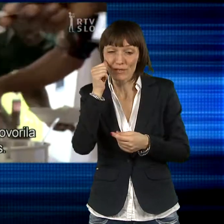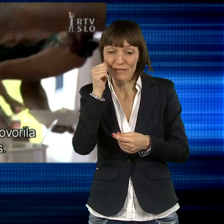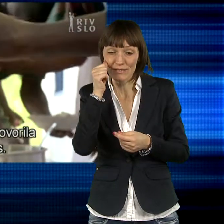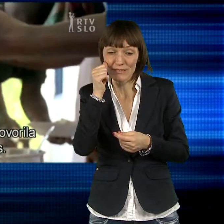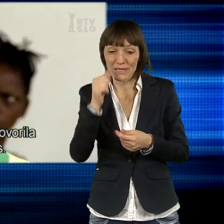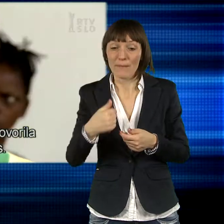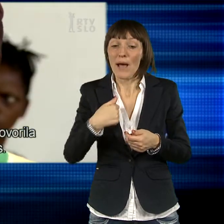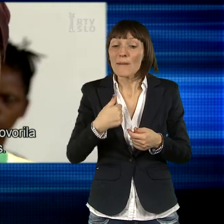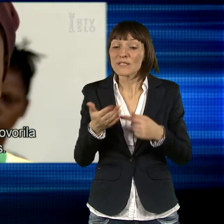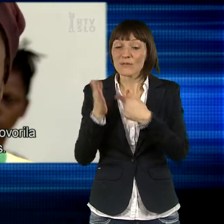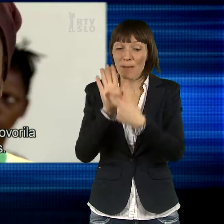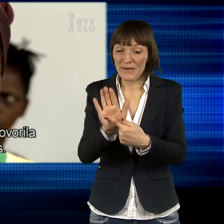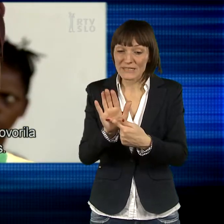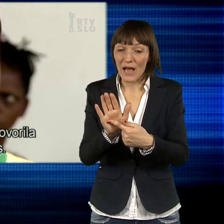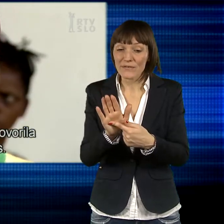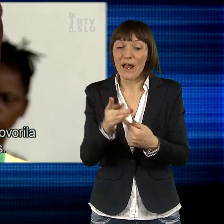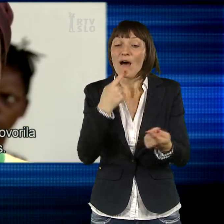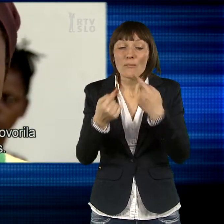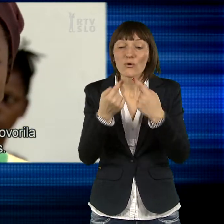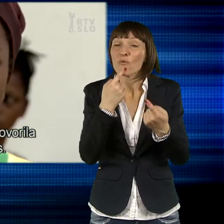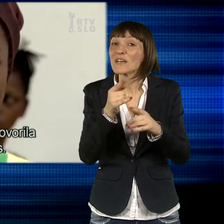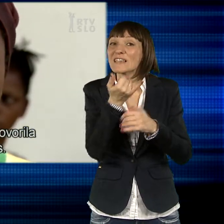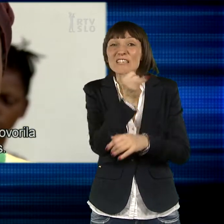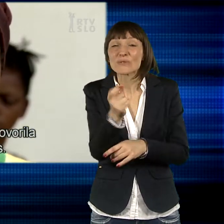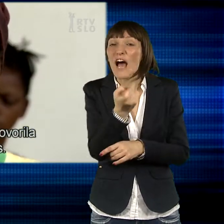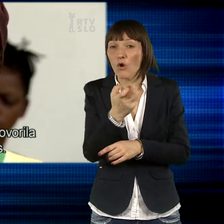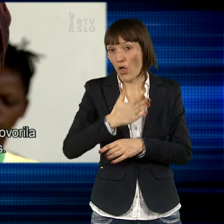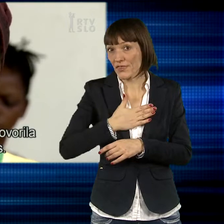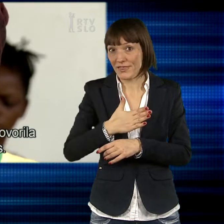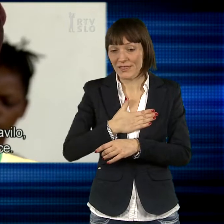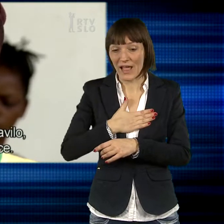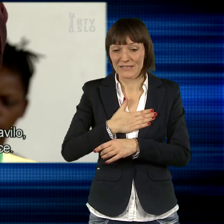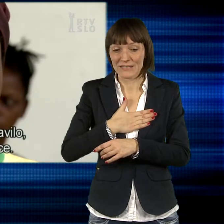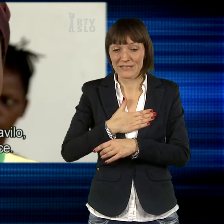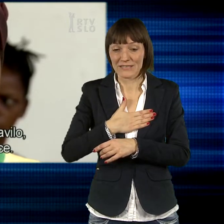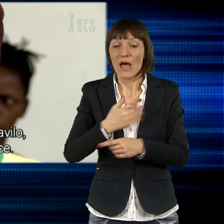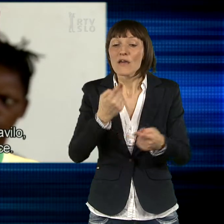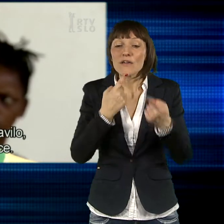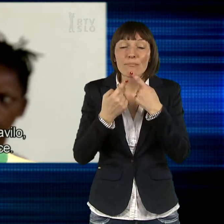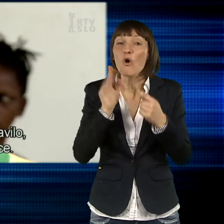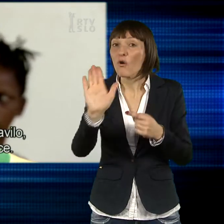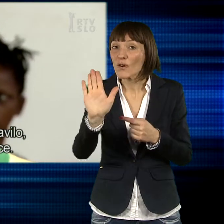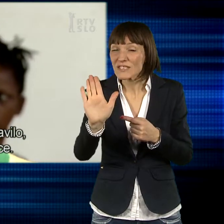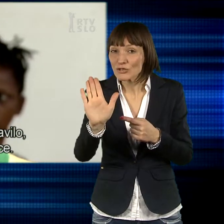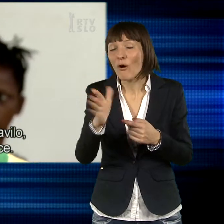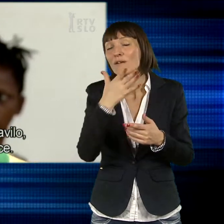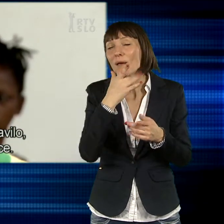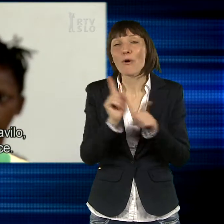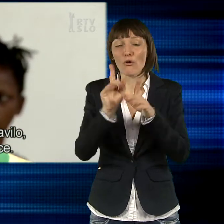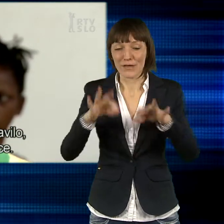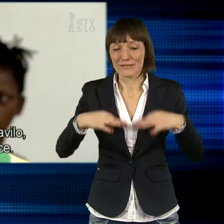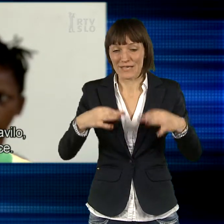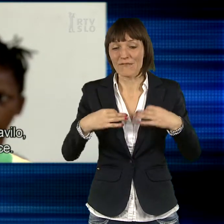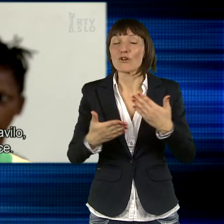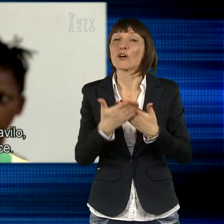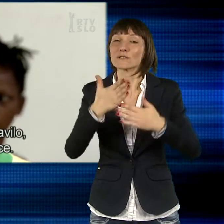nde toyaki atuni moko na biso na zwina lobeli ye nde yende akomi lokola kisi na